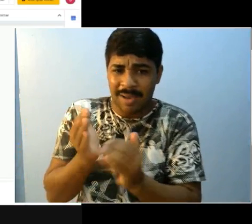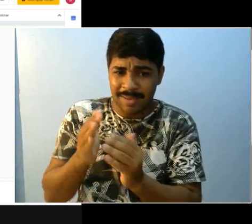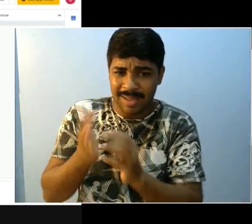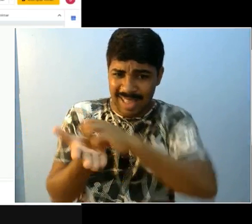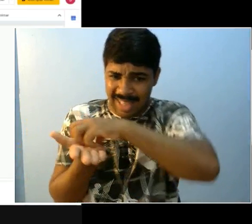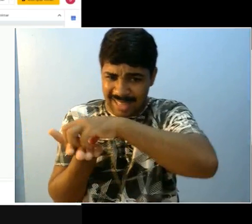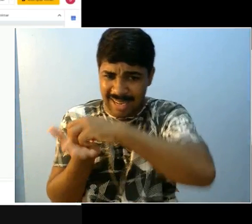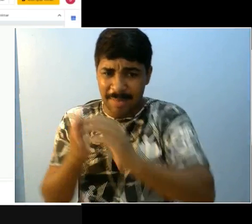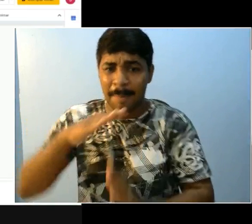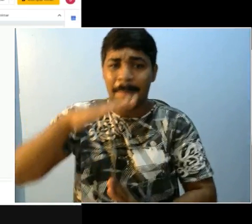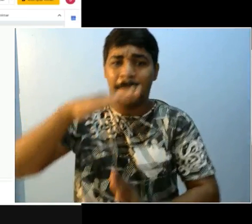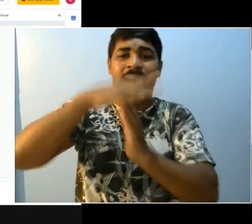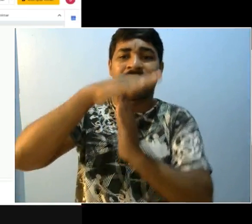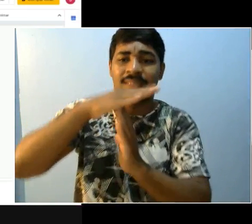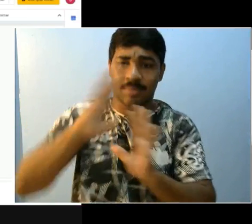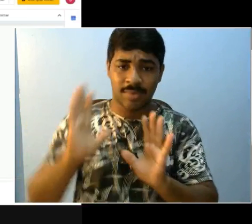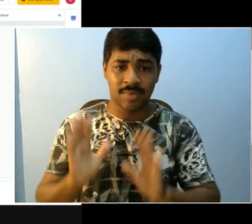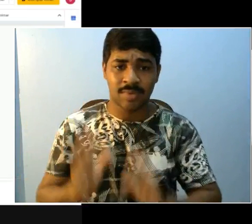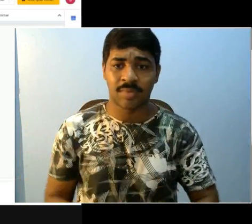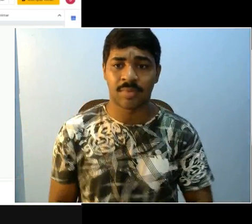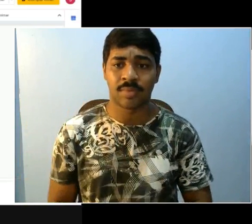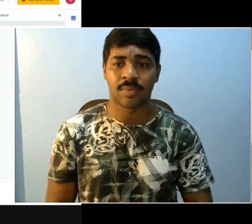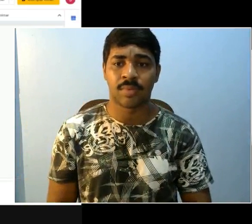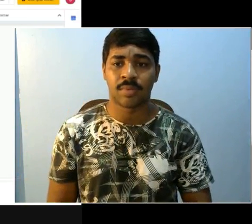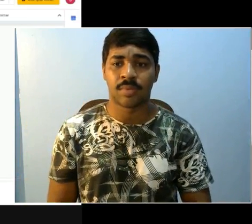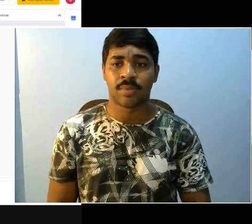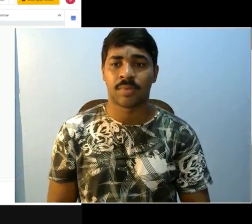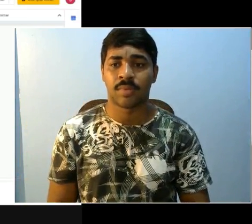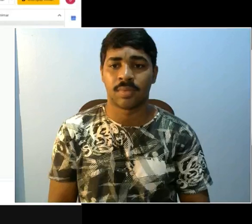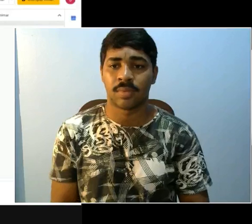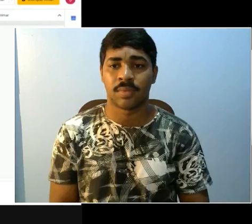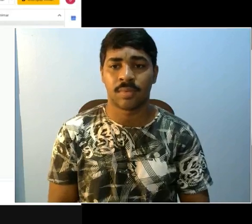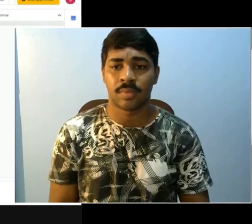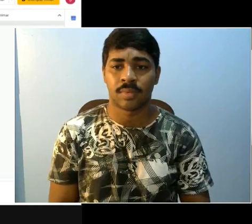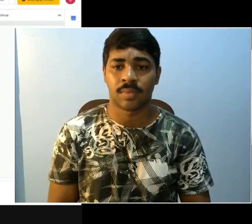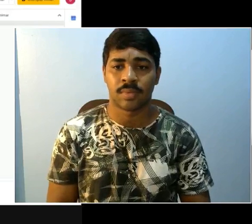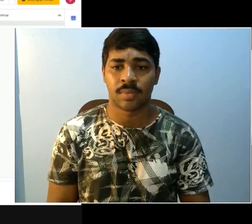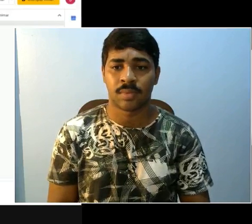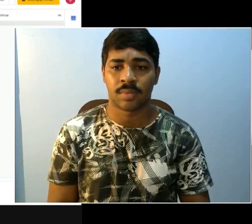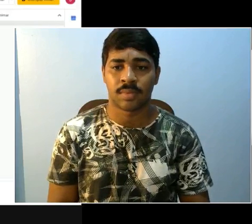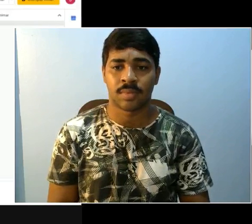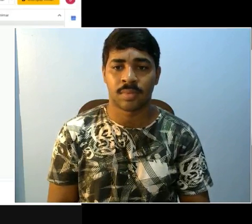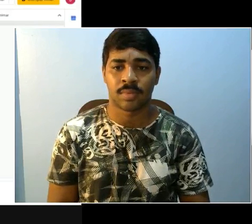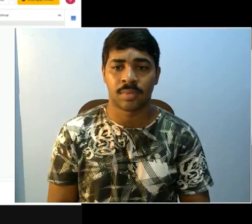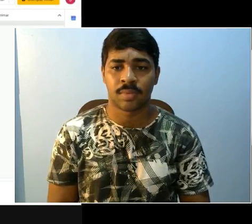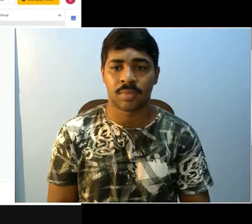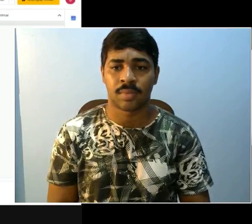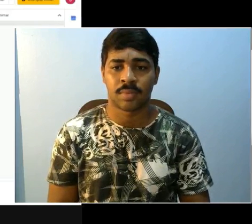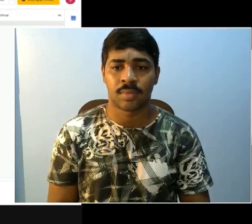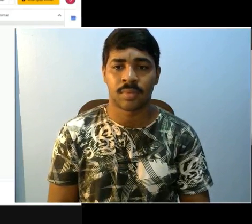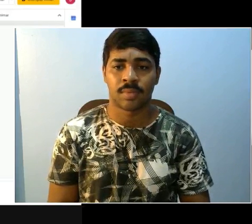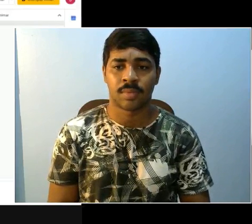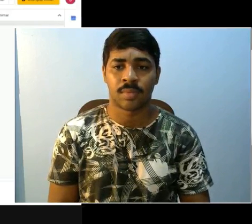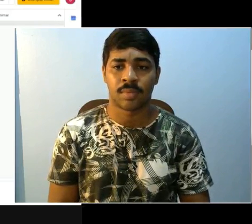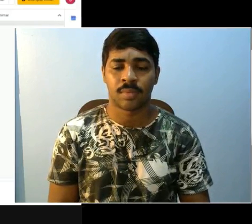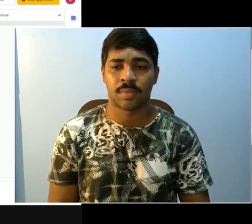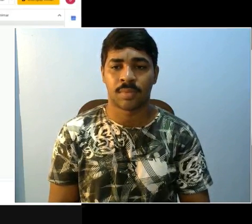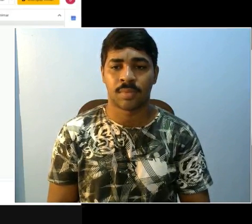Aliás, essa força aqui está errada. Essa força aqui, ela vai deixar para o final. Vou colocar de outra cor aqui.